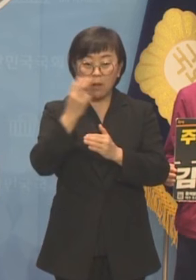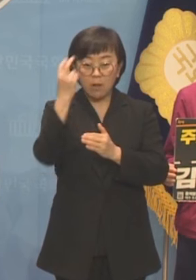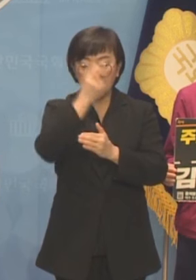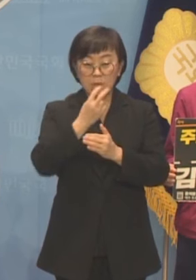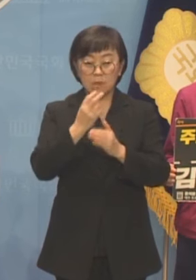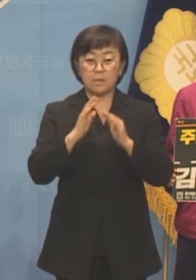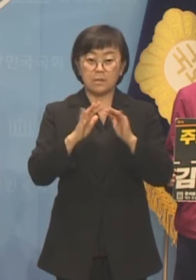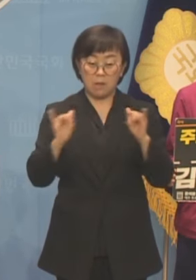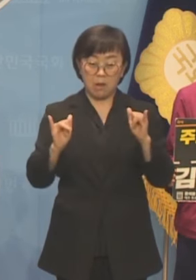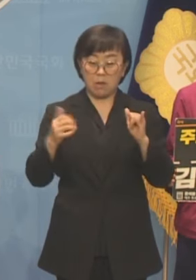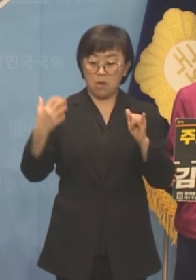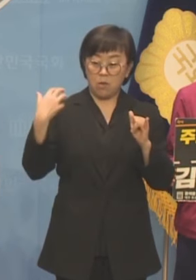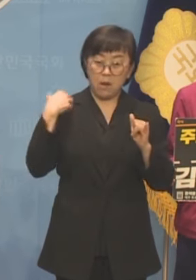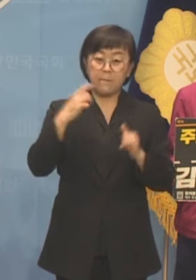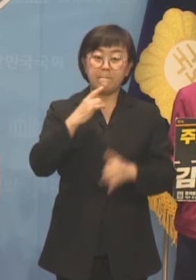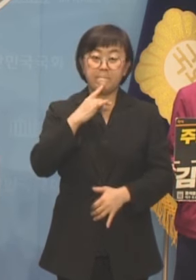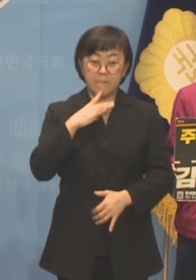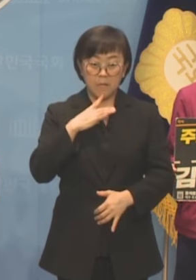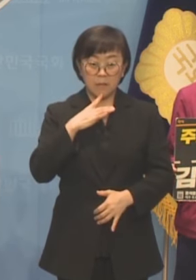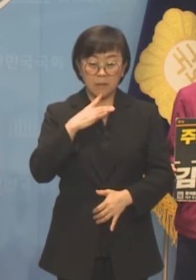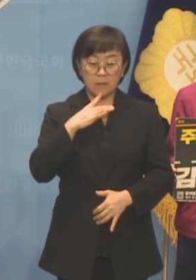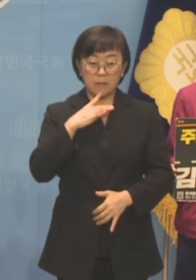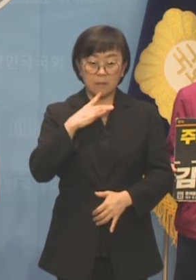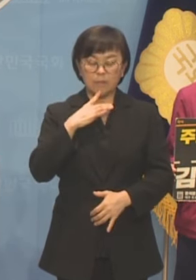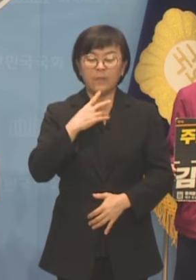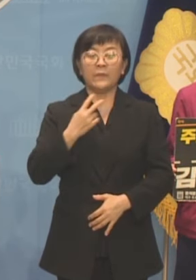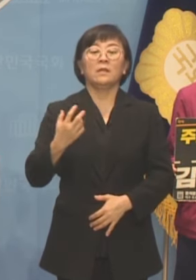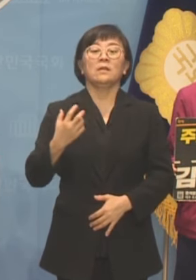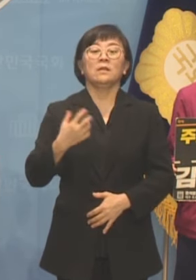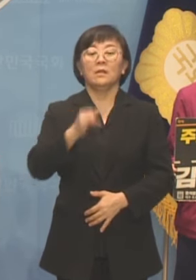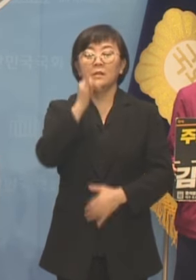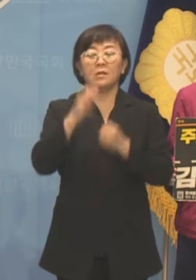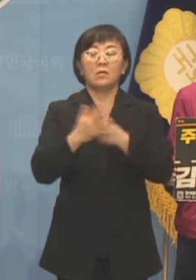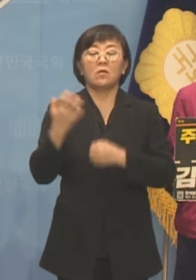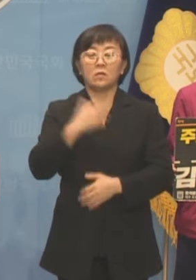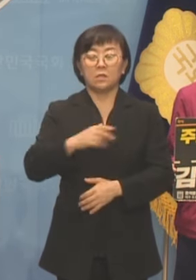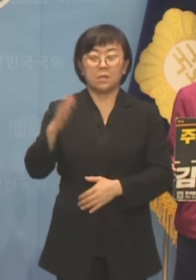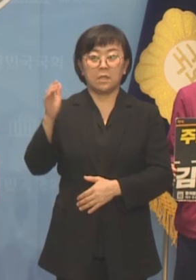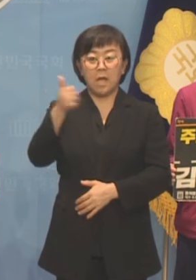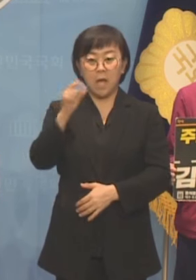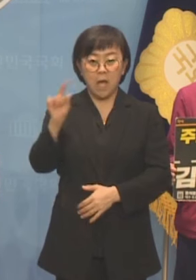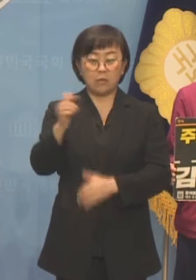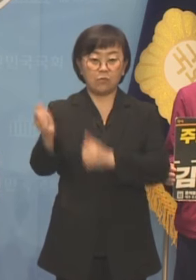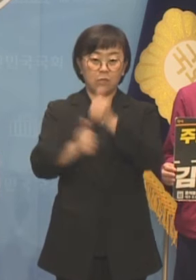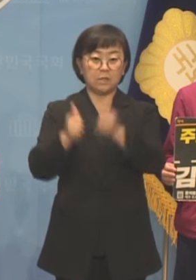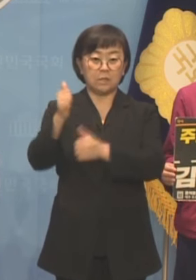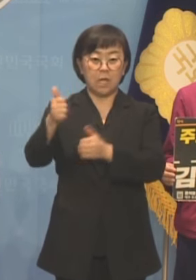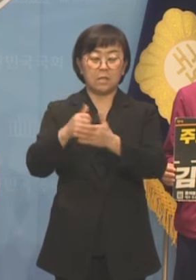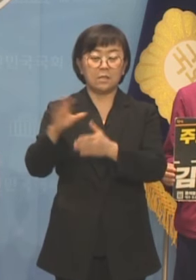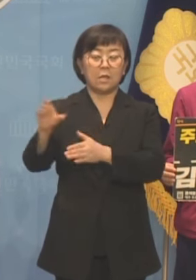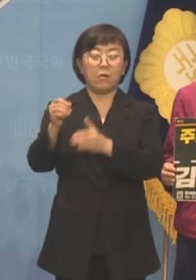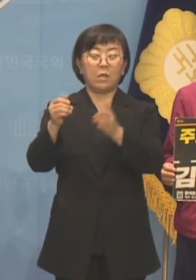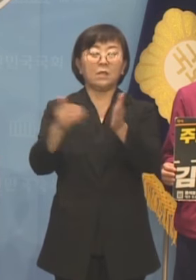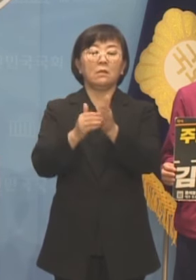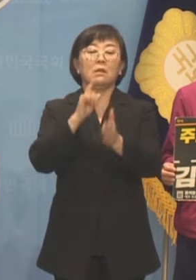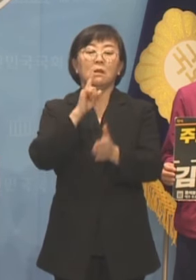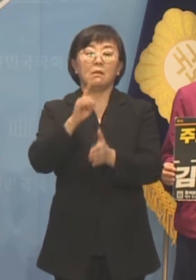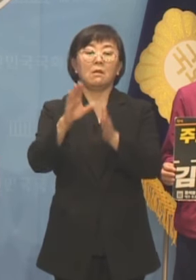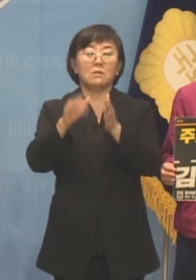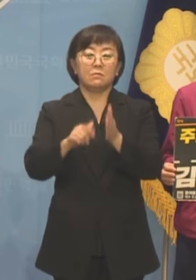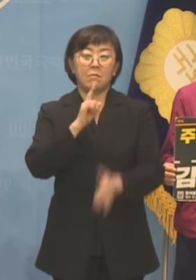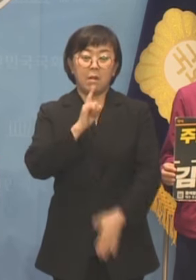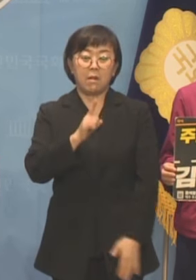역할 만 할 것이 심이 걱정되는 한동훈 비대 의원장은 장관이 끝날 때쯤 이런